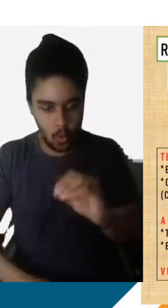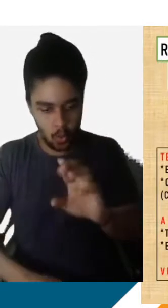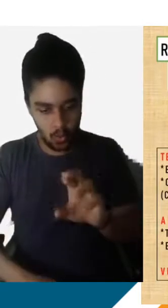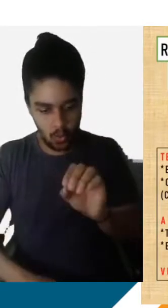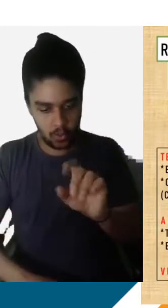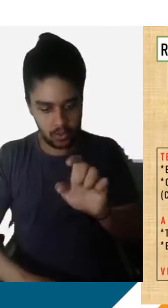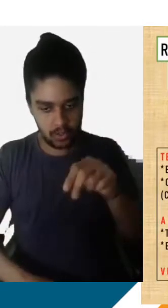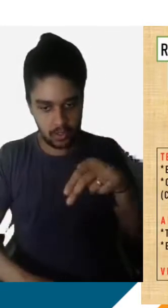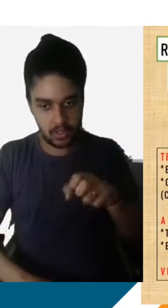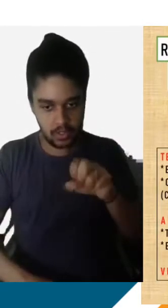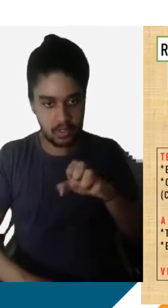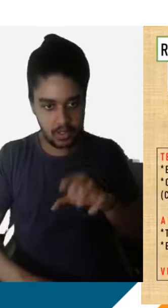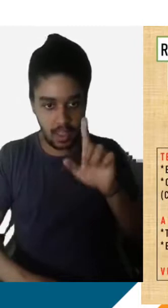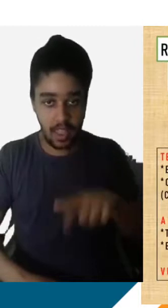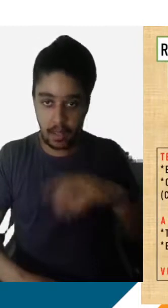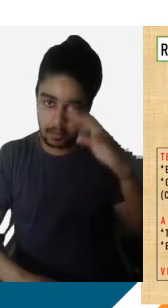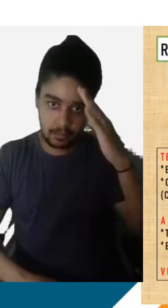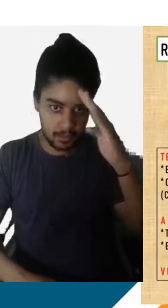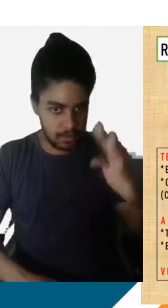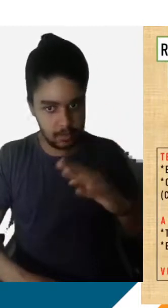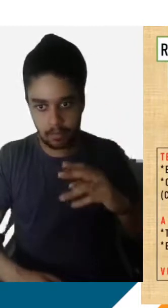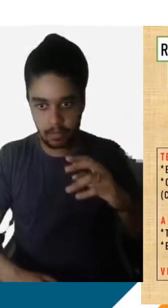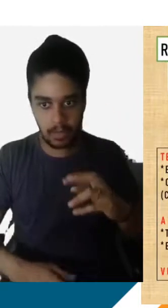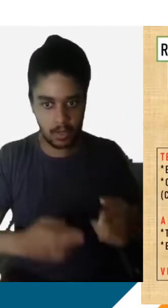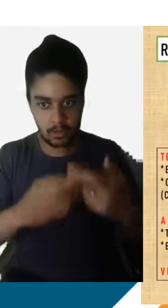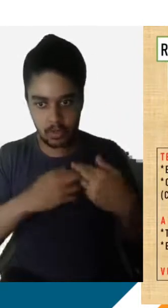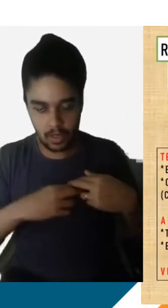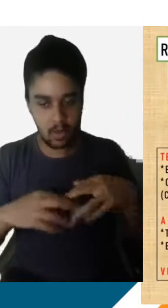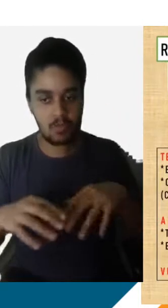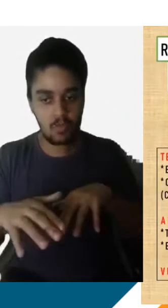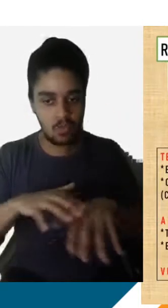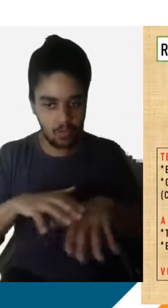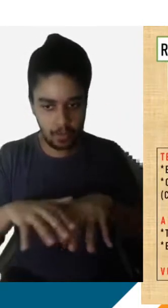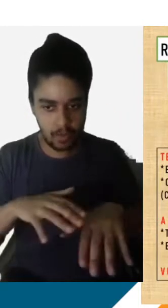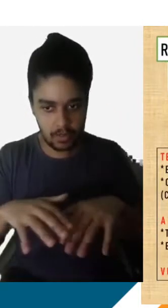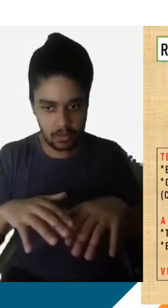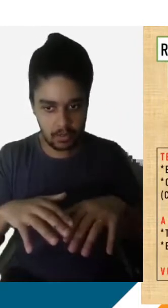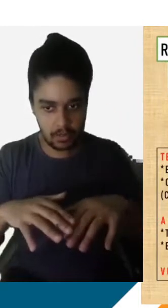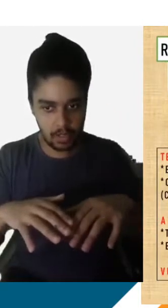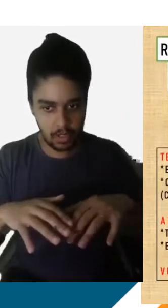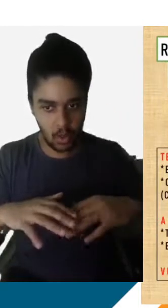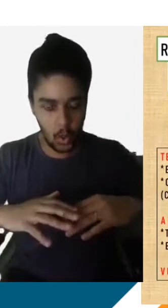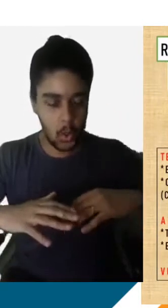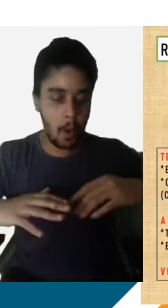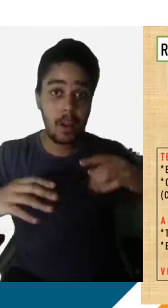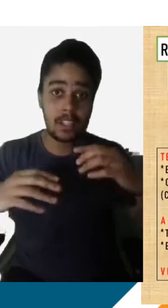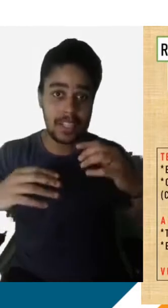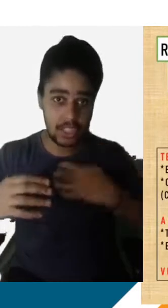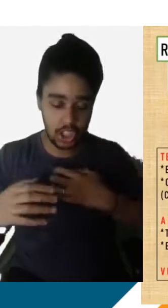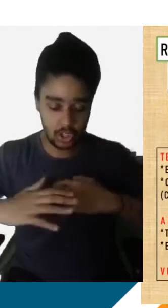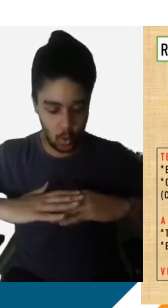grande responsável pela formação de relevo e se constitui quando as placas tectônicas se movimentam de